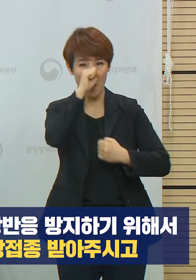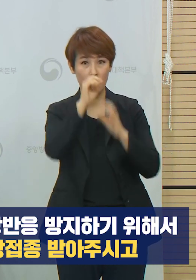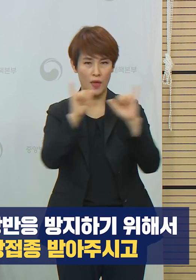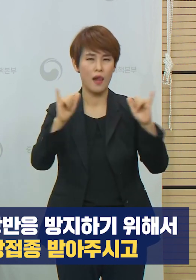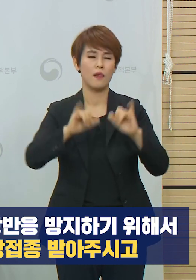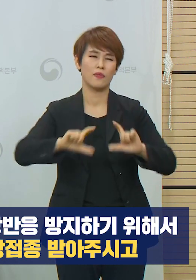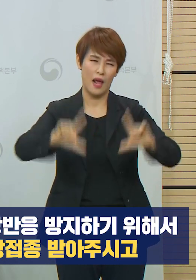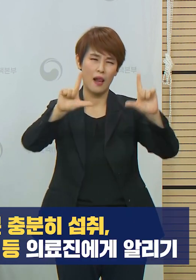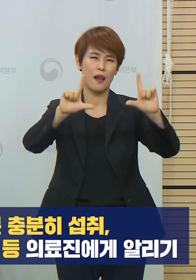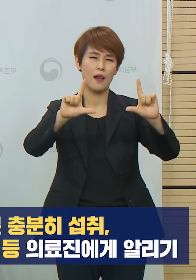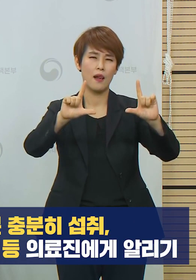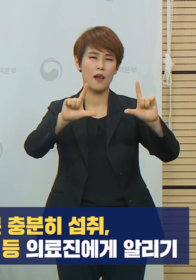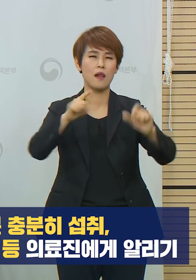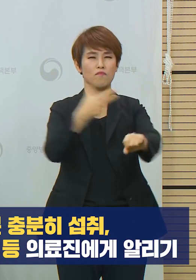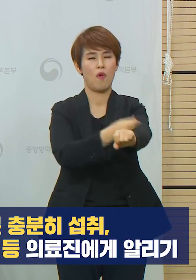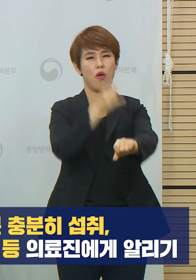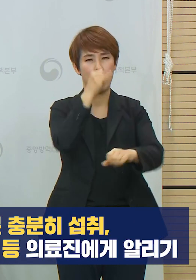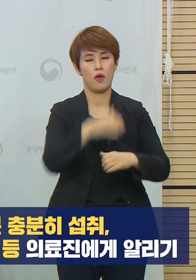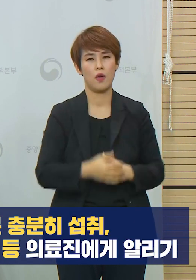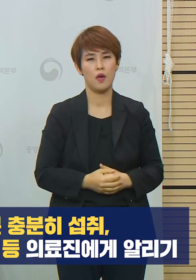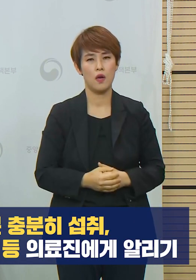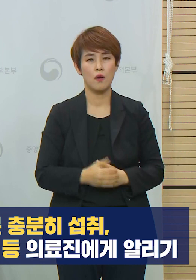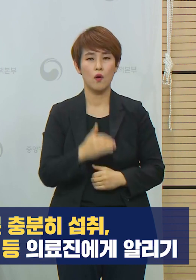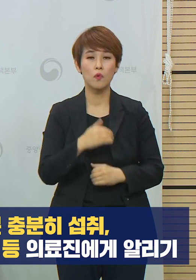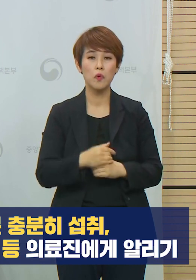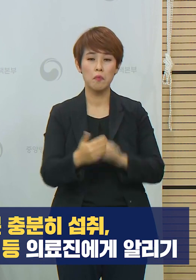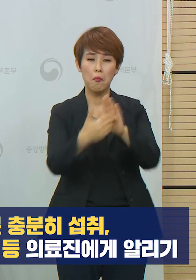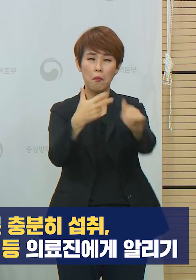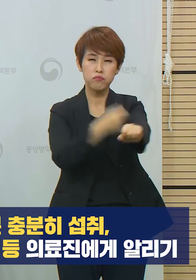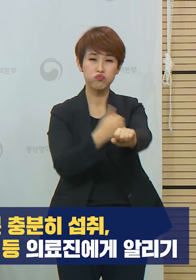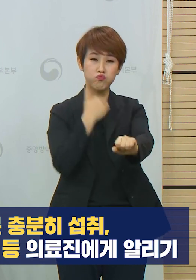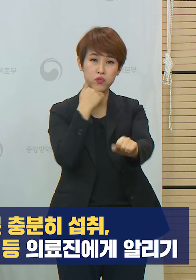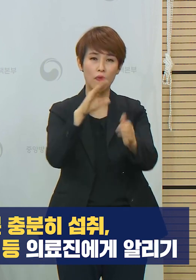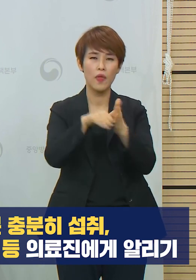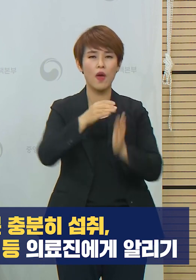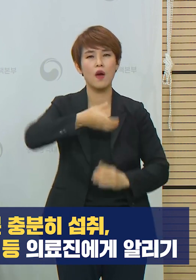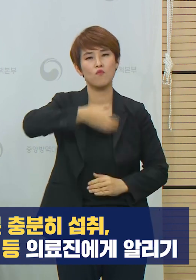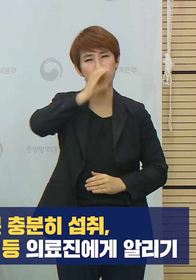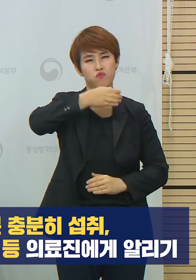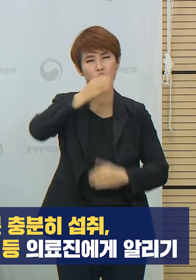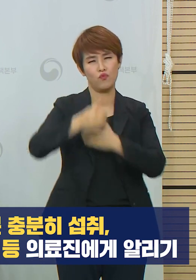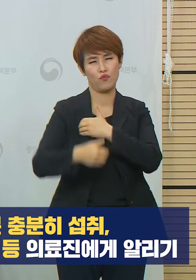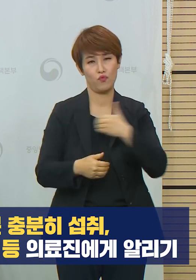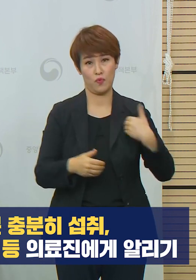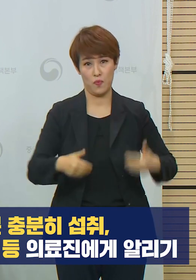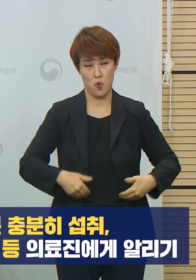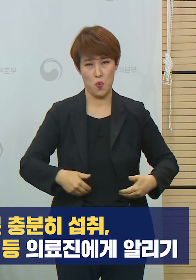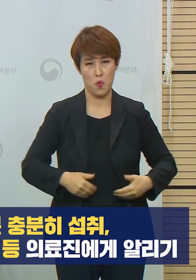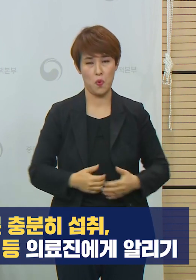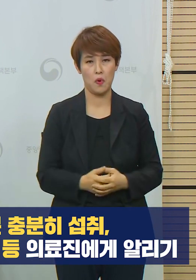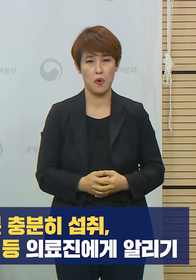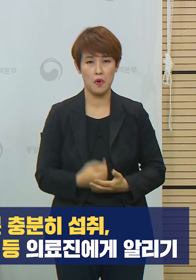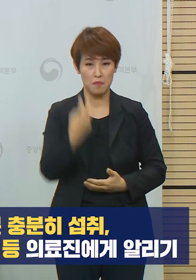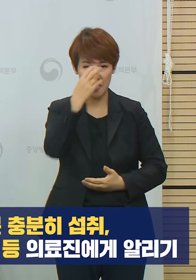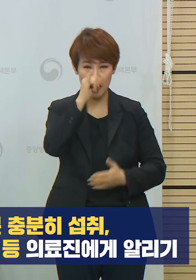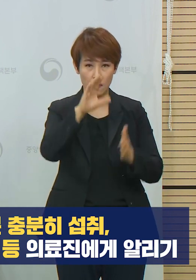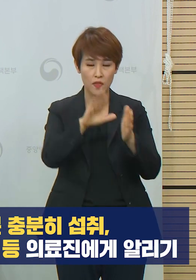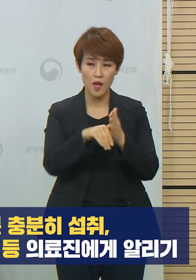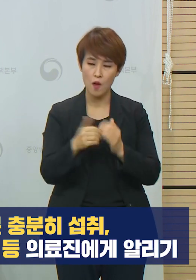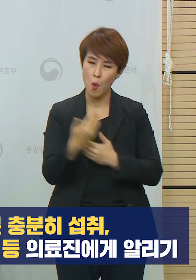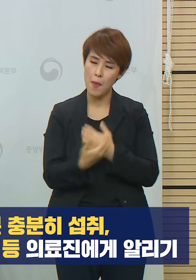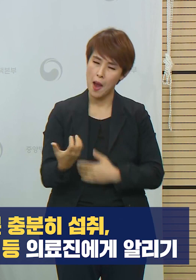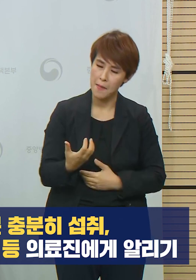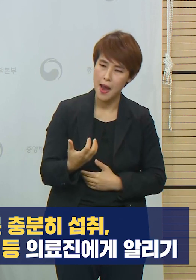예방접종을 받아주시고, 또 예방접종 대기 중에는 수분을 충분히 섭취하고, 또 예진 시에는 아픈 증상이